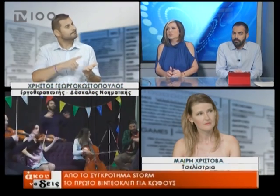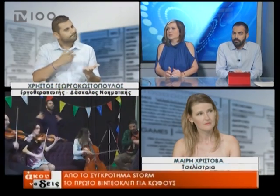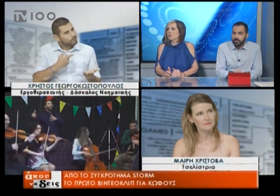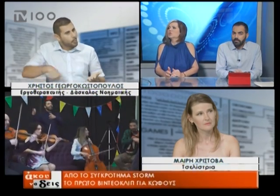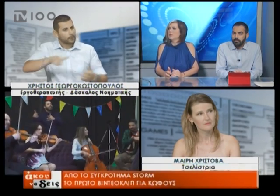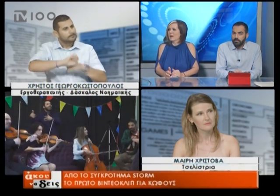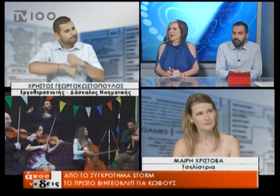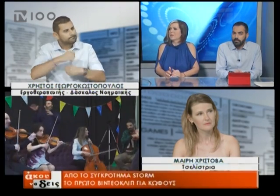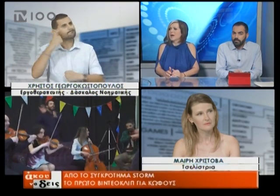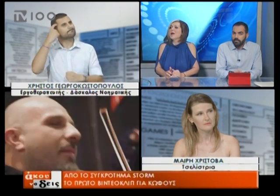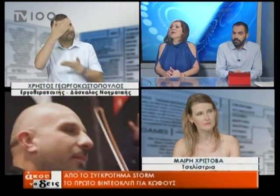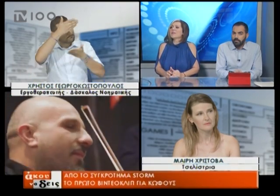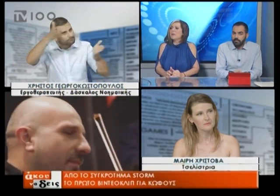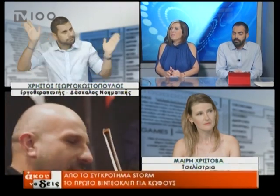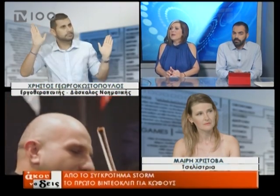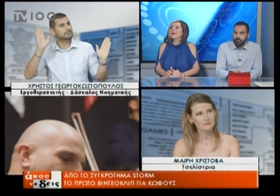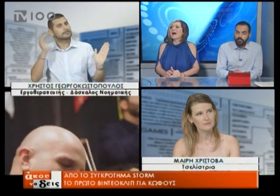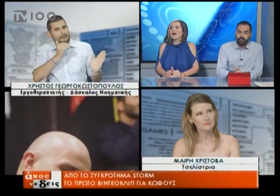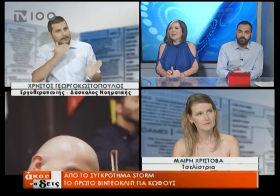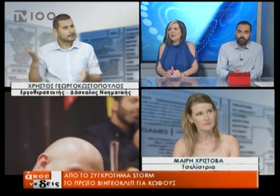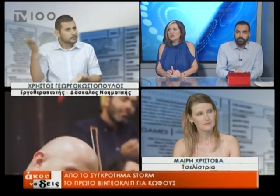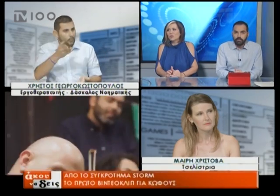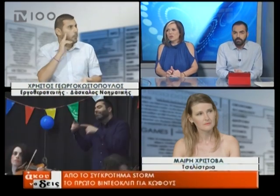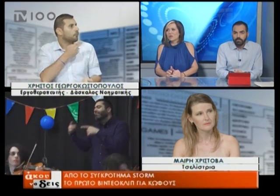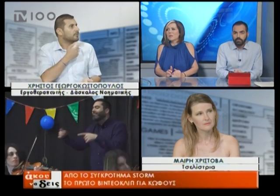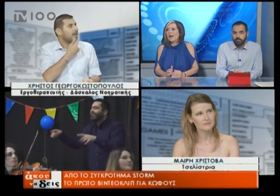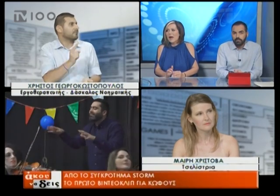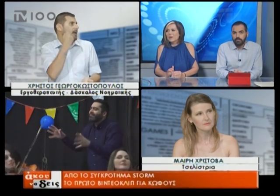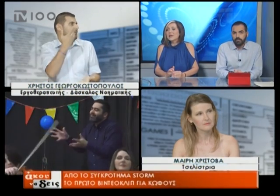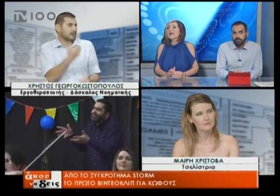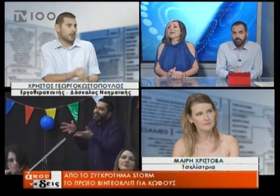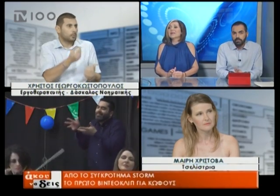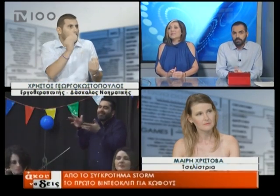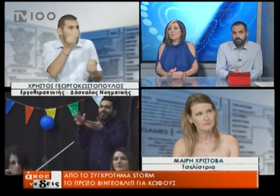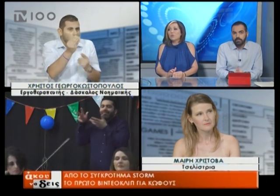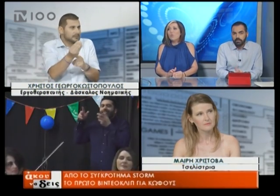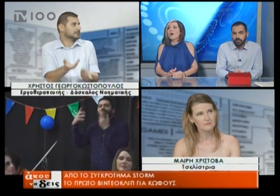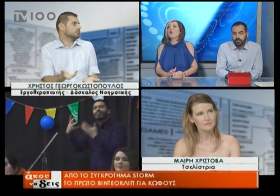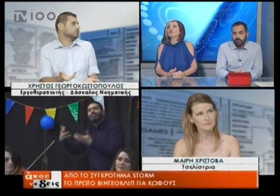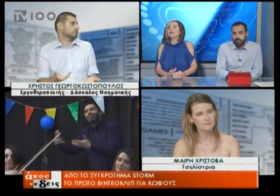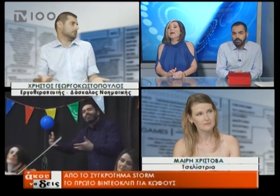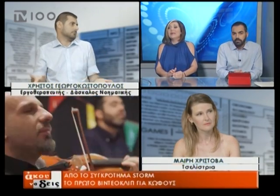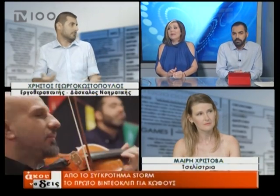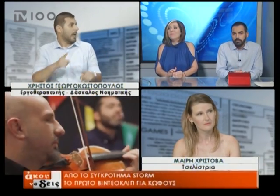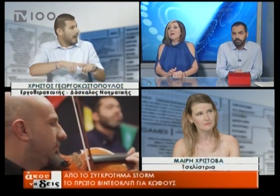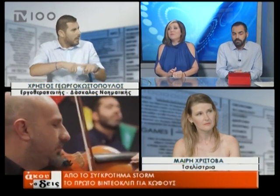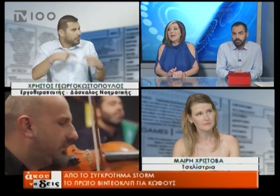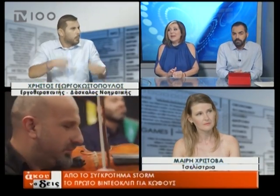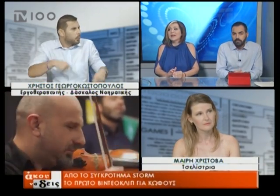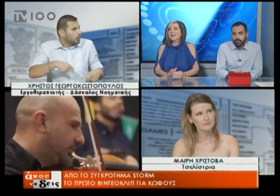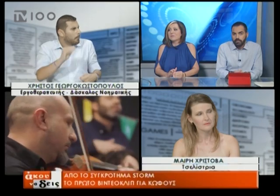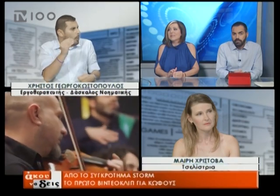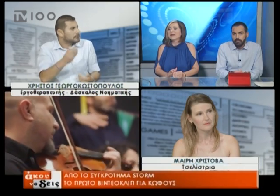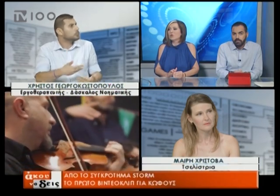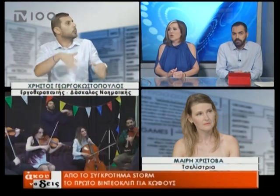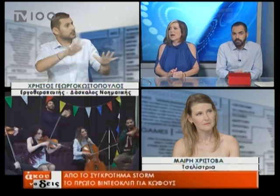όμως δυστυχώς δεν υπάρχει καμία. Θα πρέπει να ανοίξουν λίγο τα μυαλά μας και να σκεφτούμε ότι είναι μια ευκαιρία